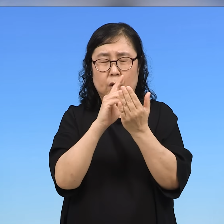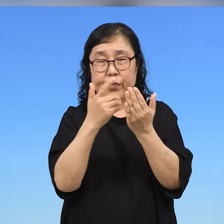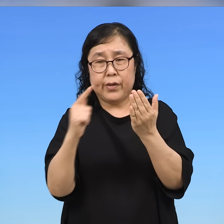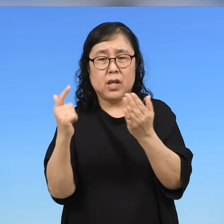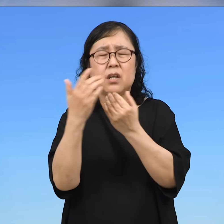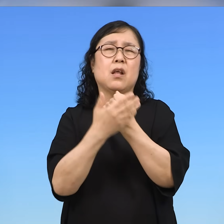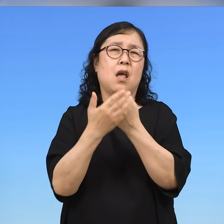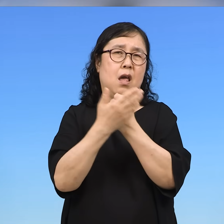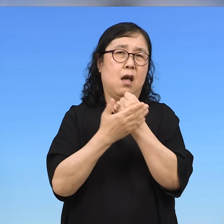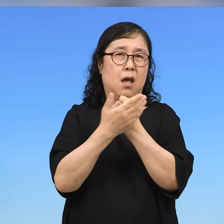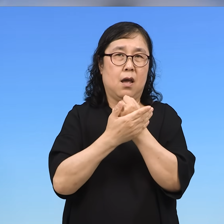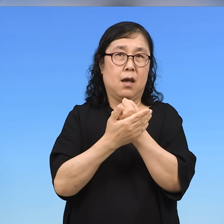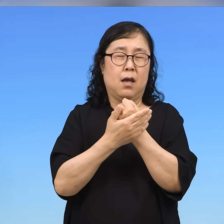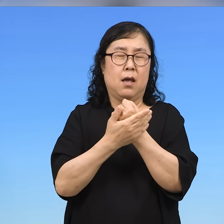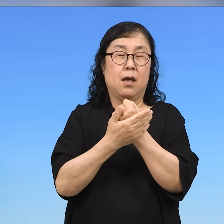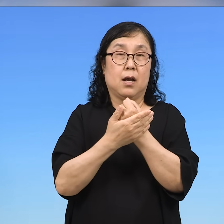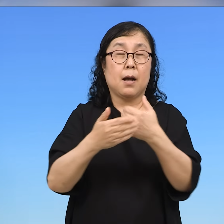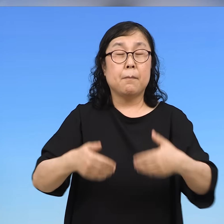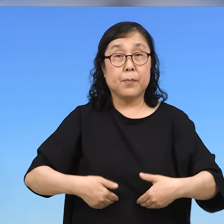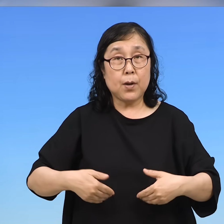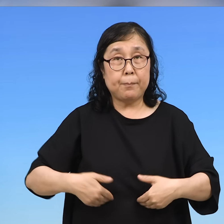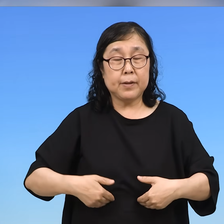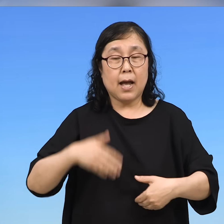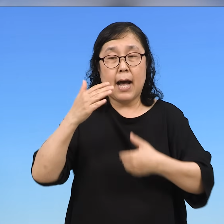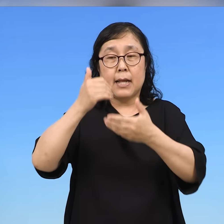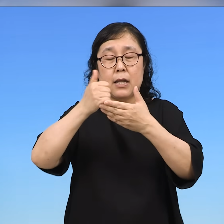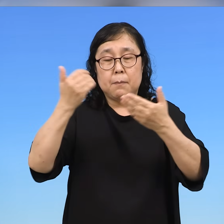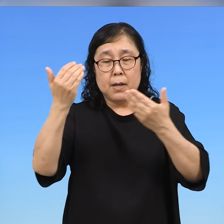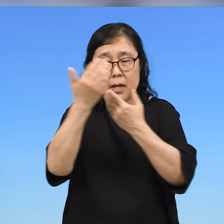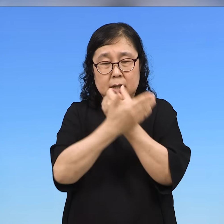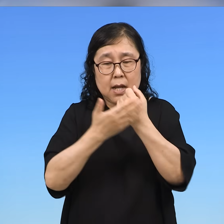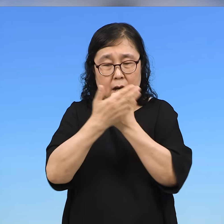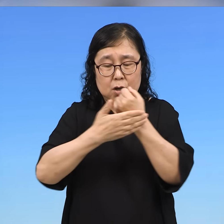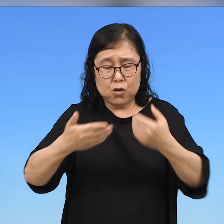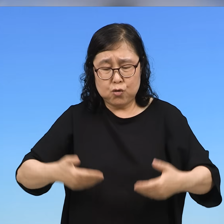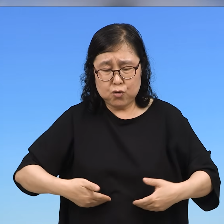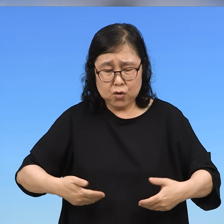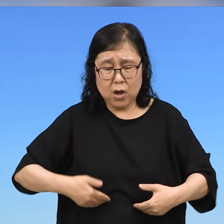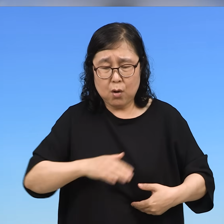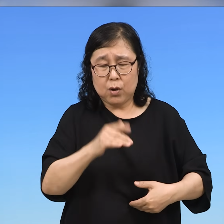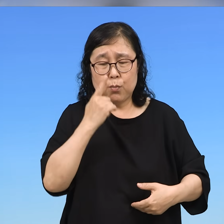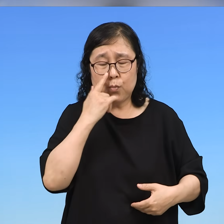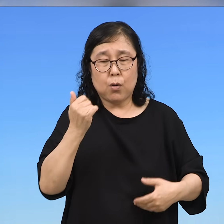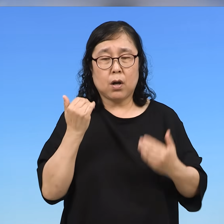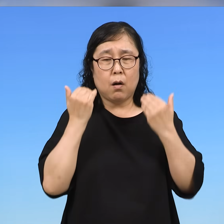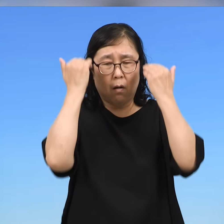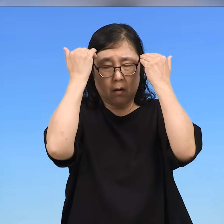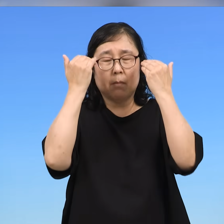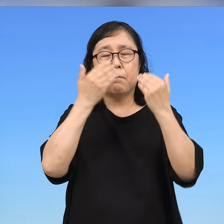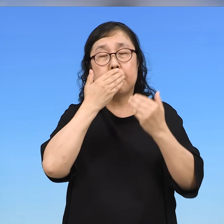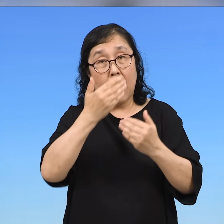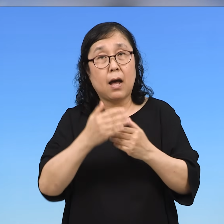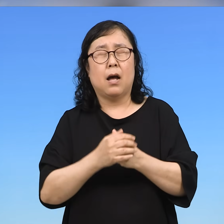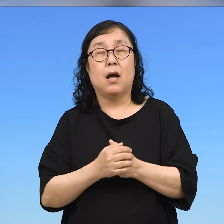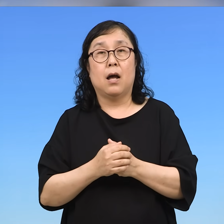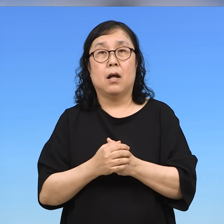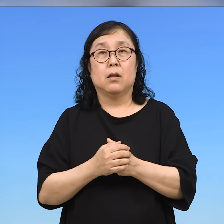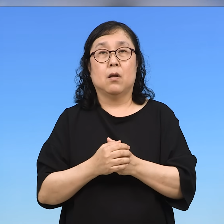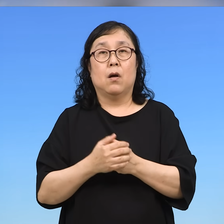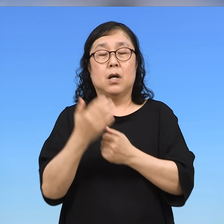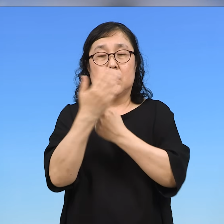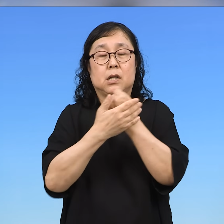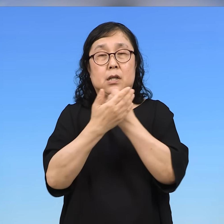은혜입니다. 하나님 은혜 주셔야 우리 부모가 어른이 될 수 있고, 하나님 은혜 주셔야 우리